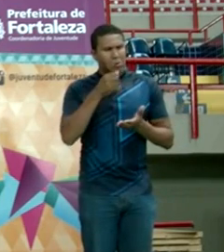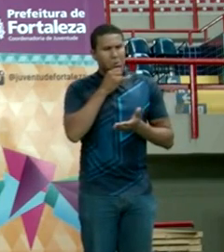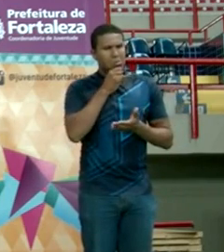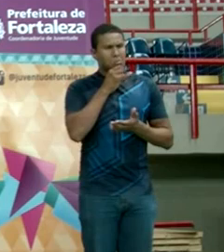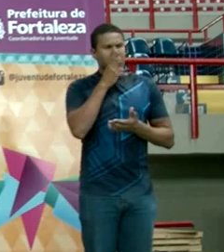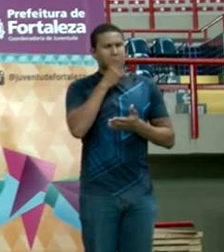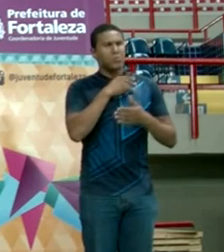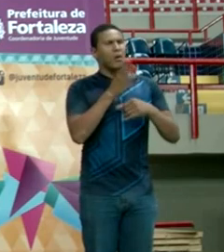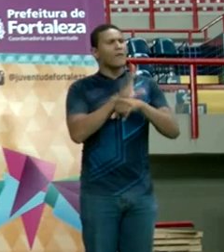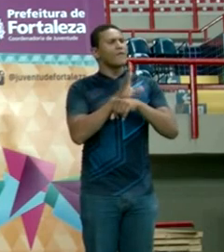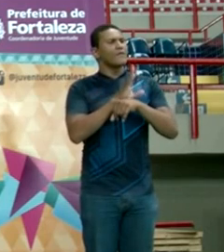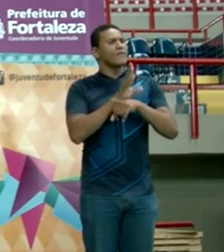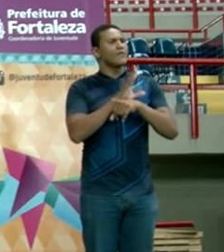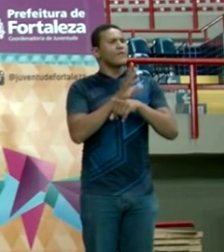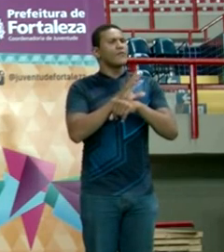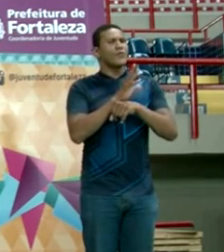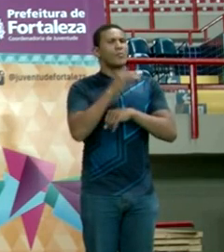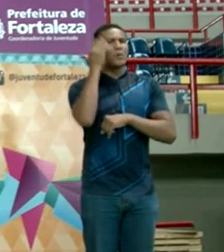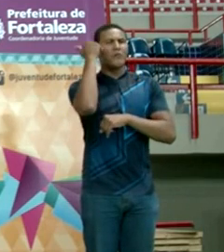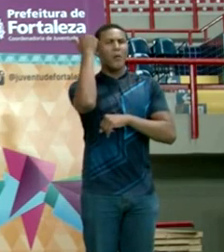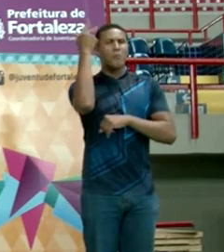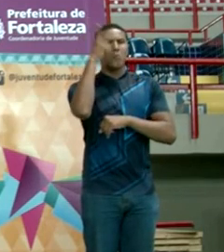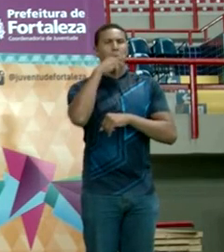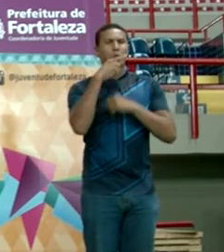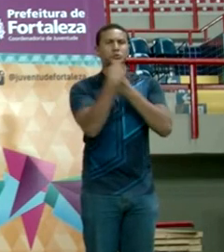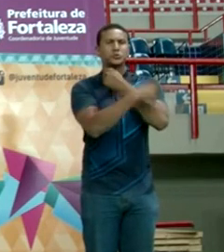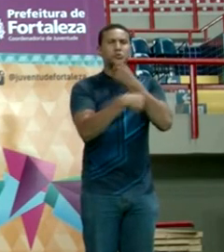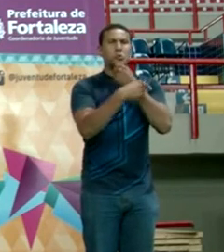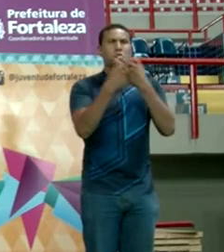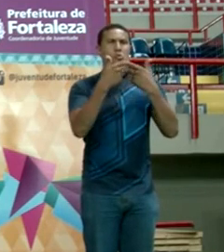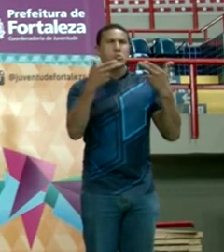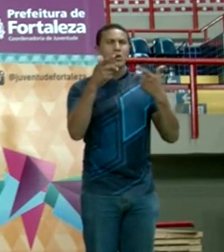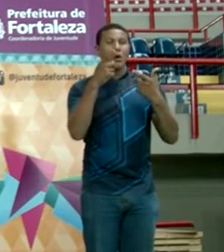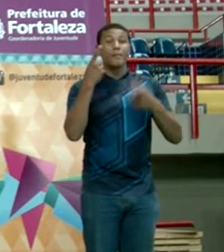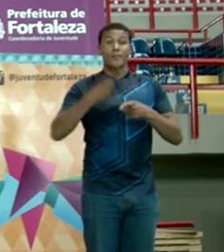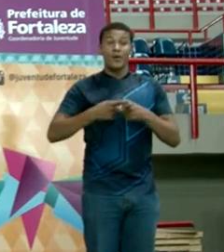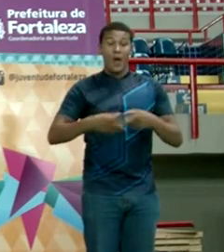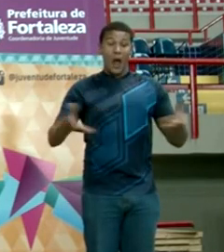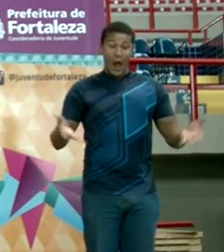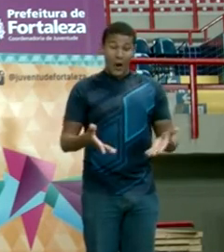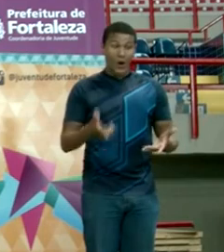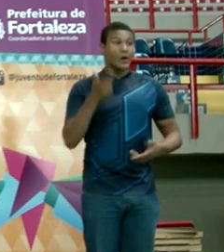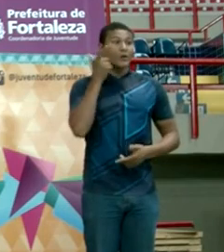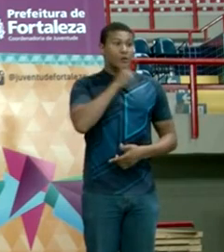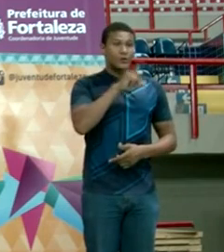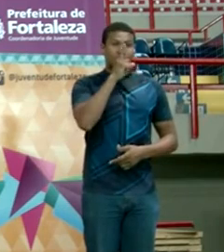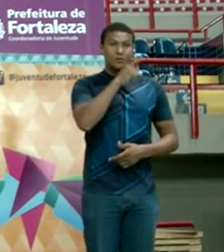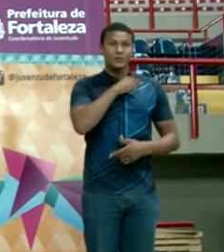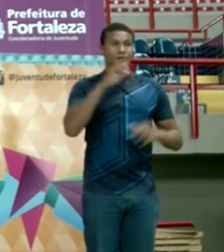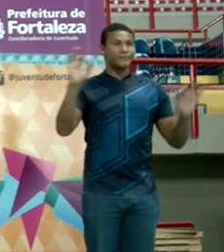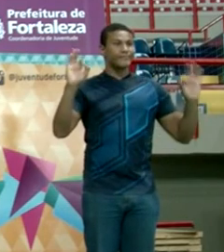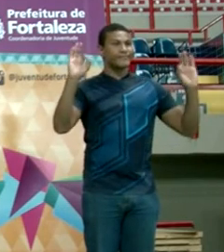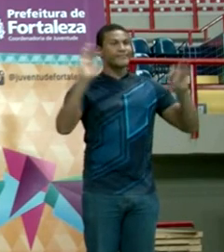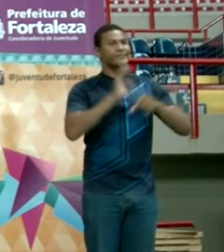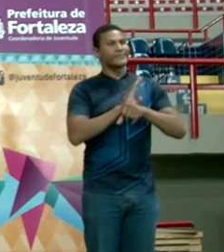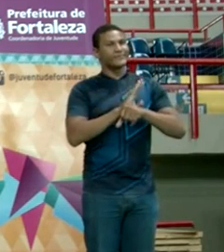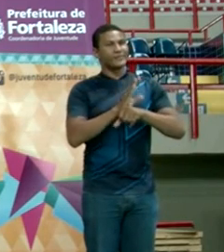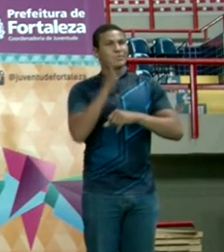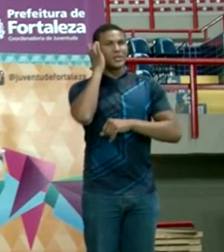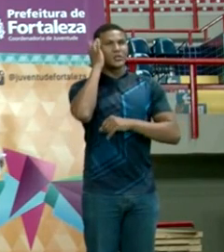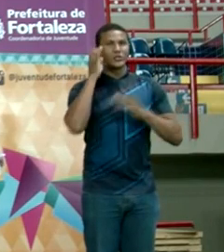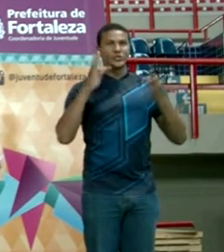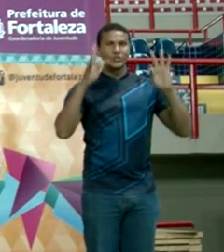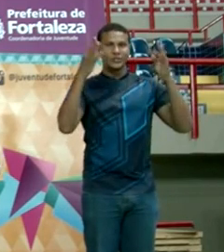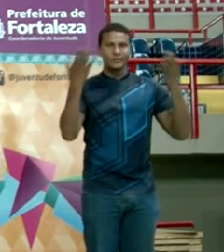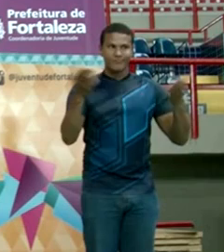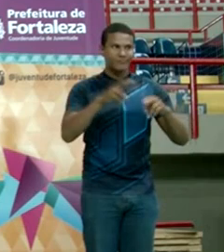filme de super-herói? A explicação também é simples. Porque só agora nós temos efeitos especiais suficientes para fazer esse tipo de filme. Tá